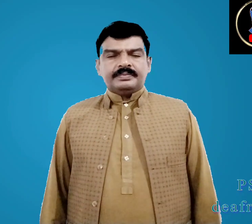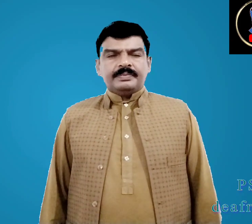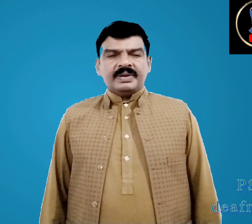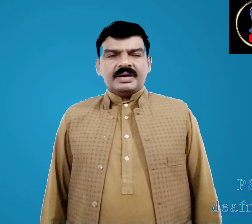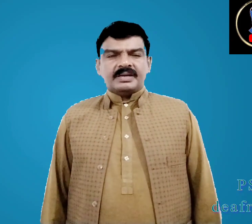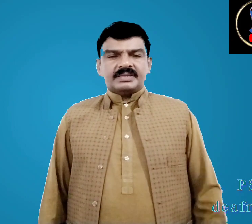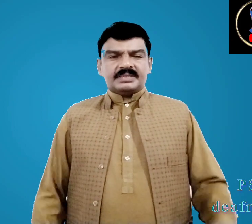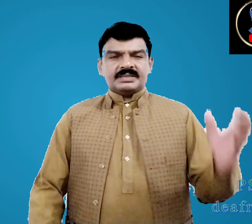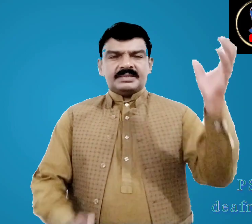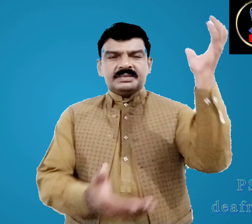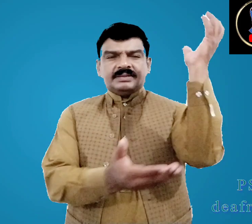प्लांट्स,